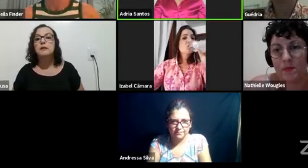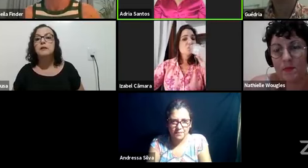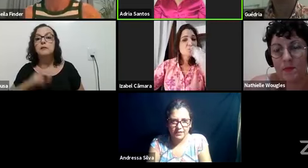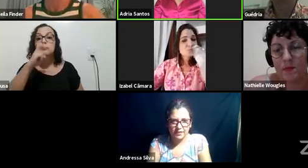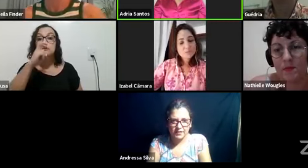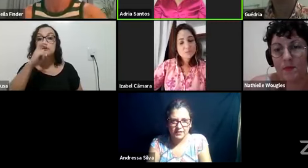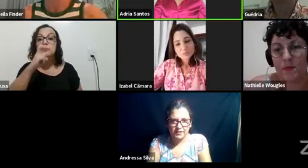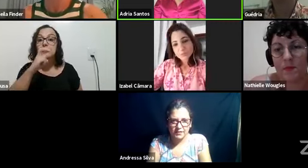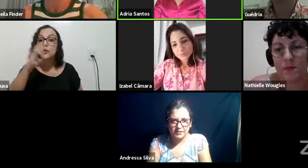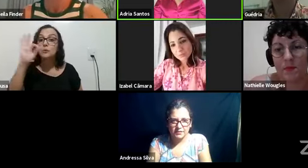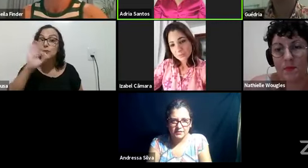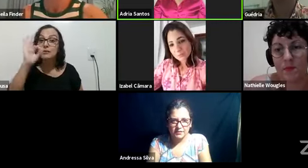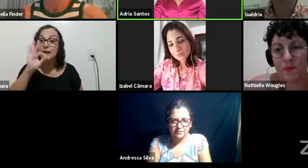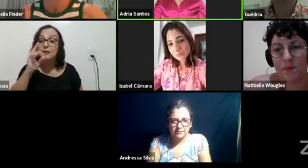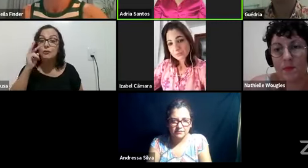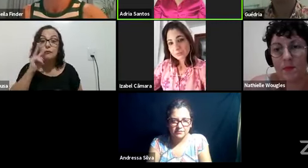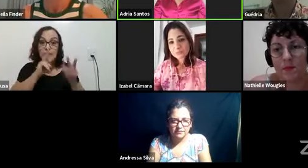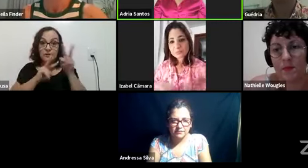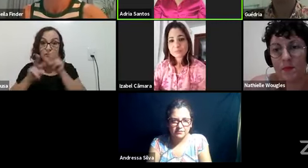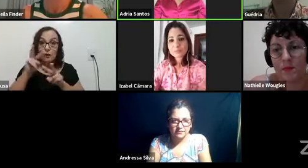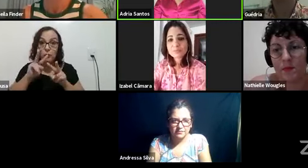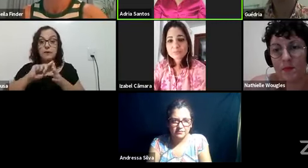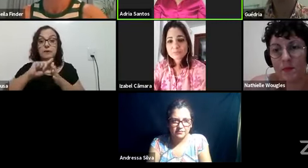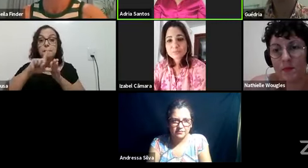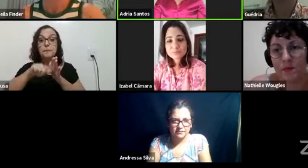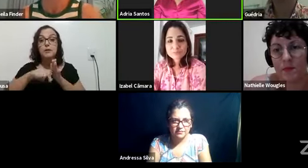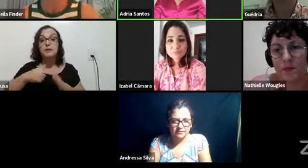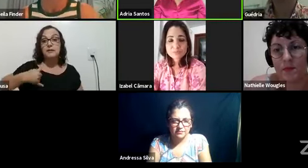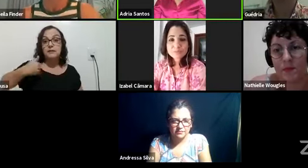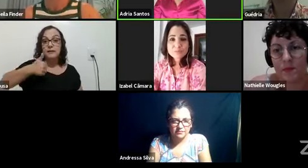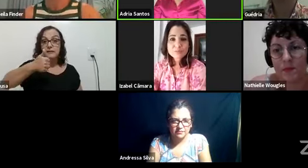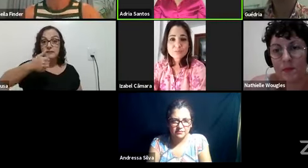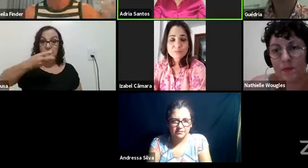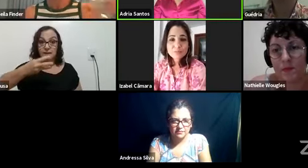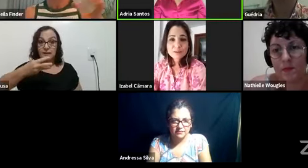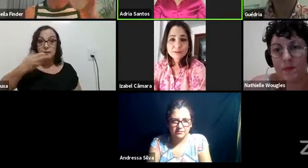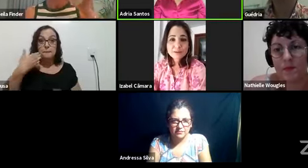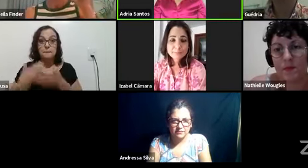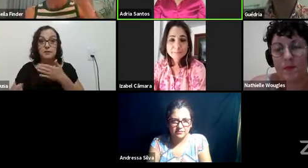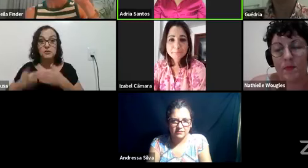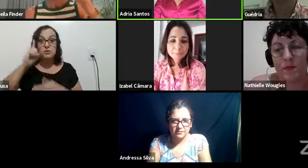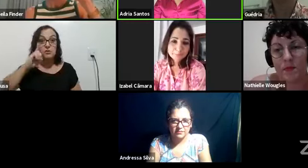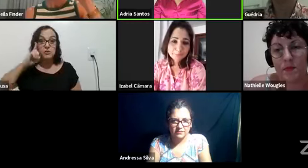e com 13 anos eu perdi a visão esquerda e 18 a direita.